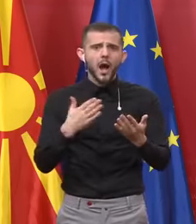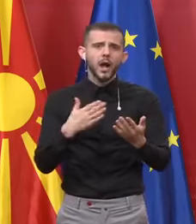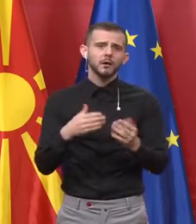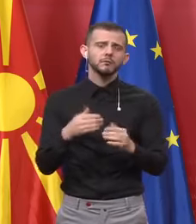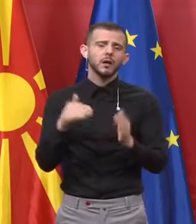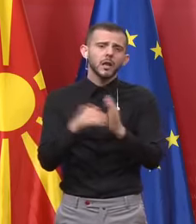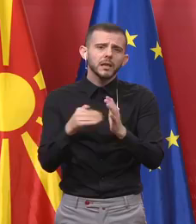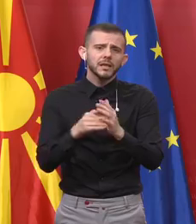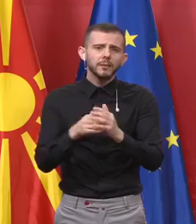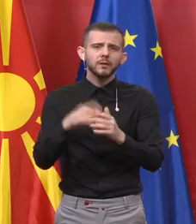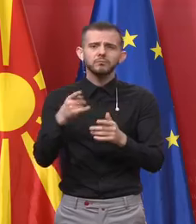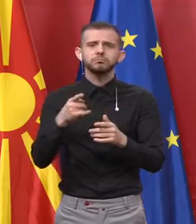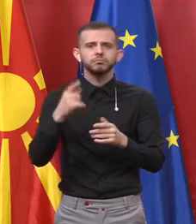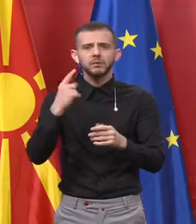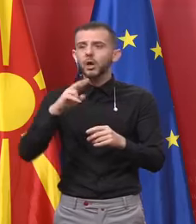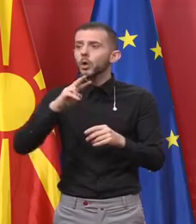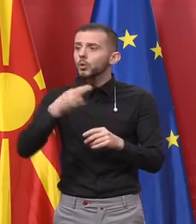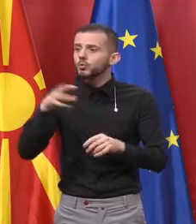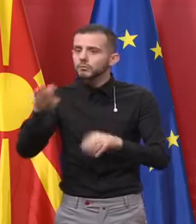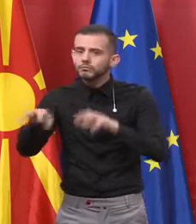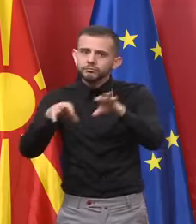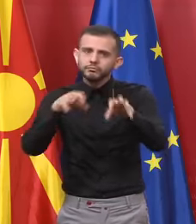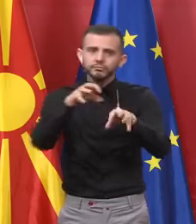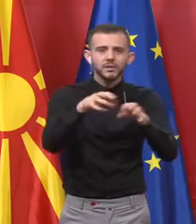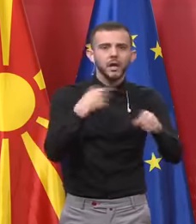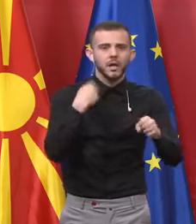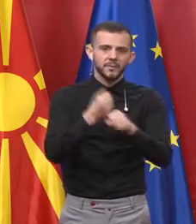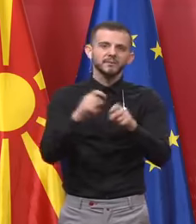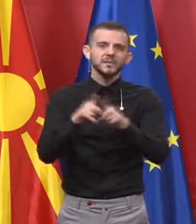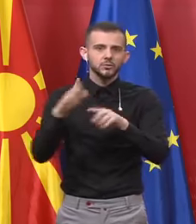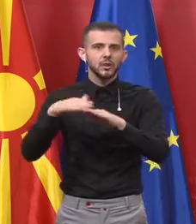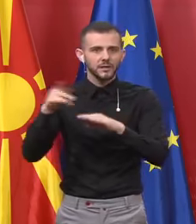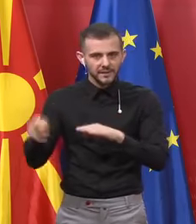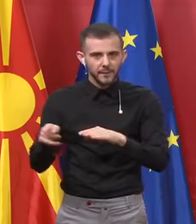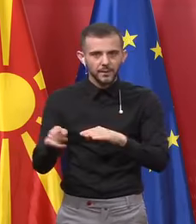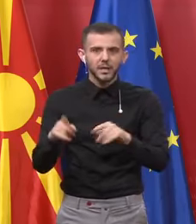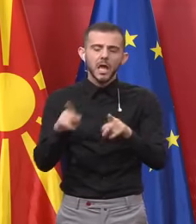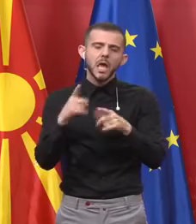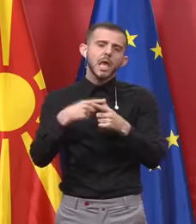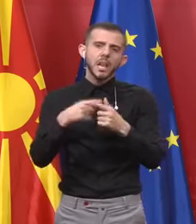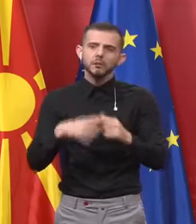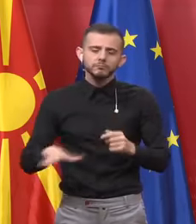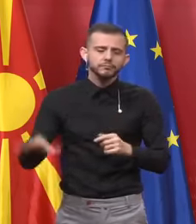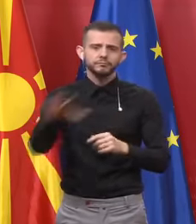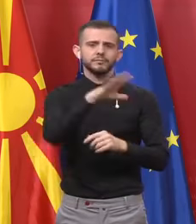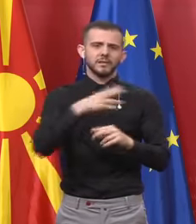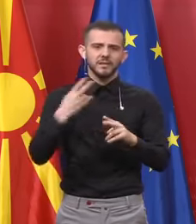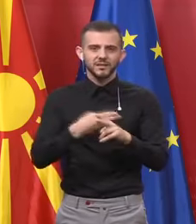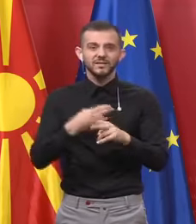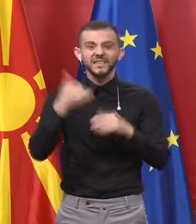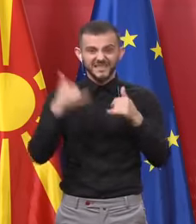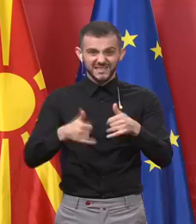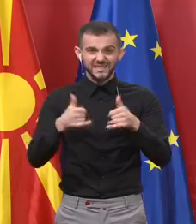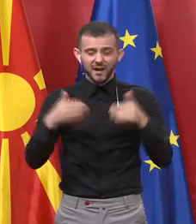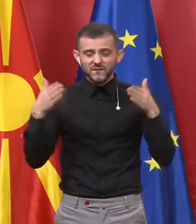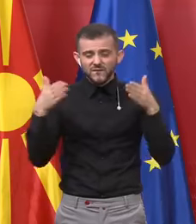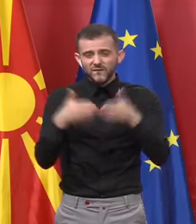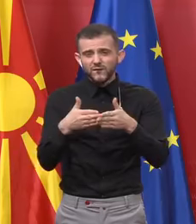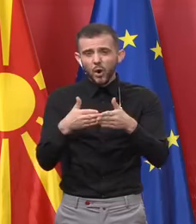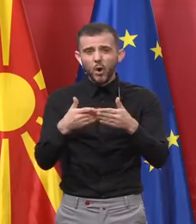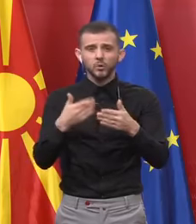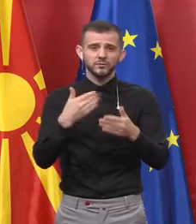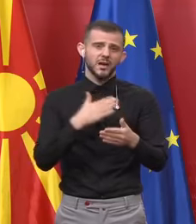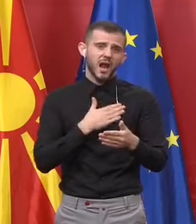територијата на други региони или на територијата на цела држава. Сега фокусот е во сите